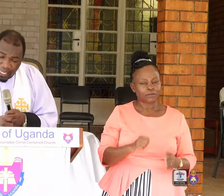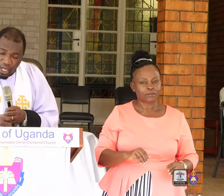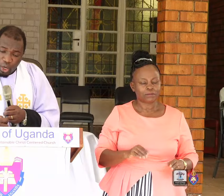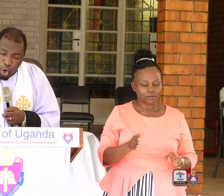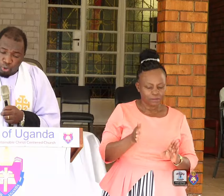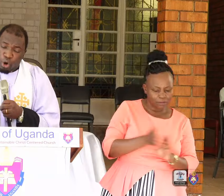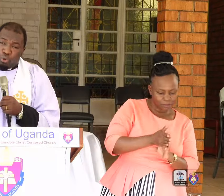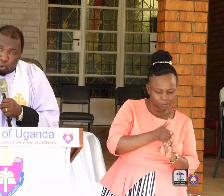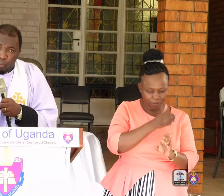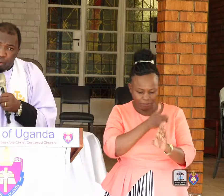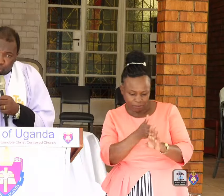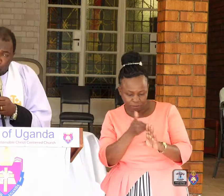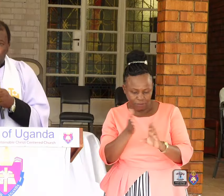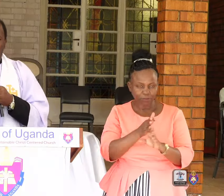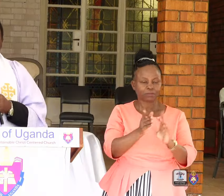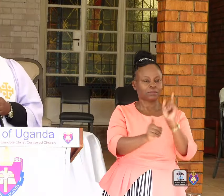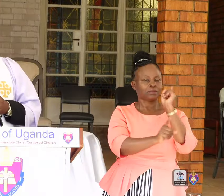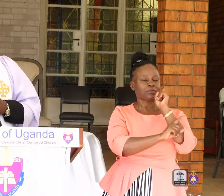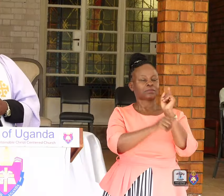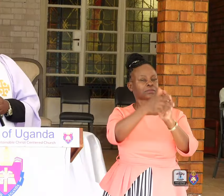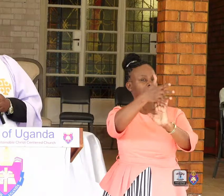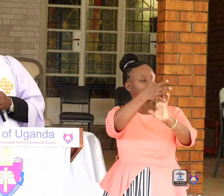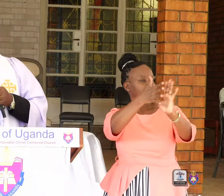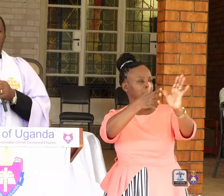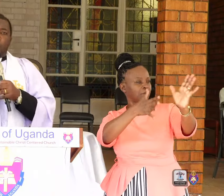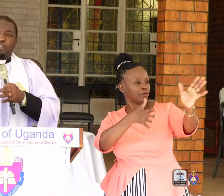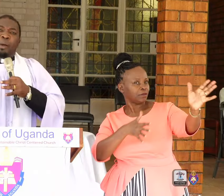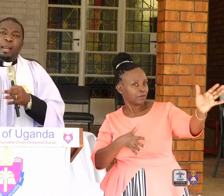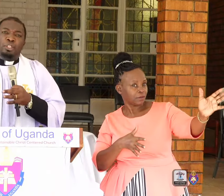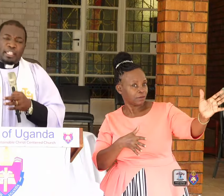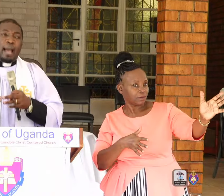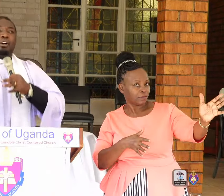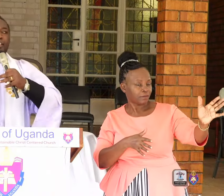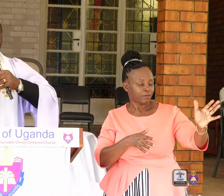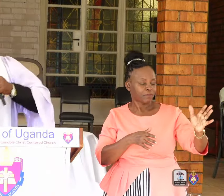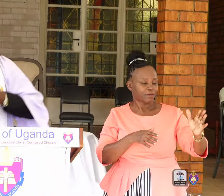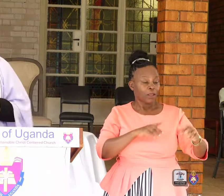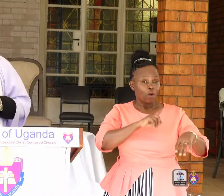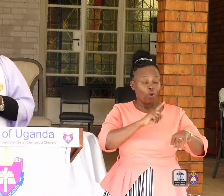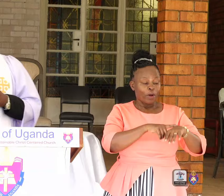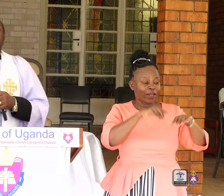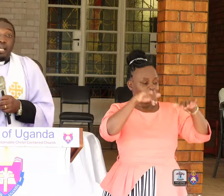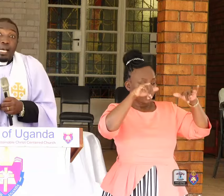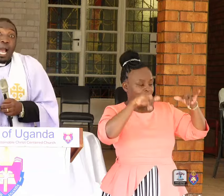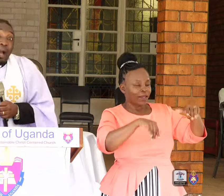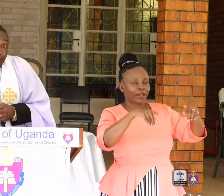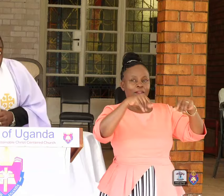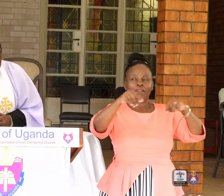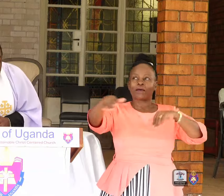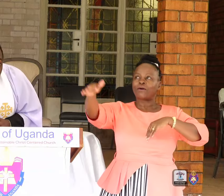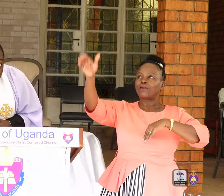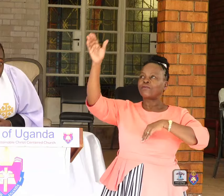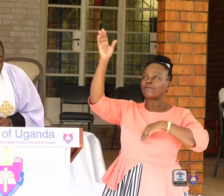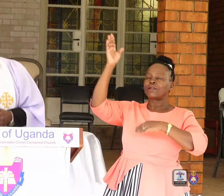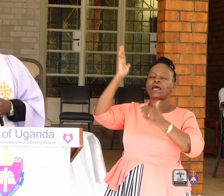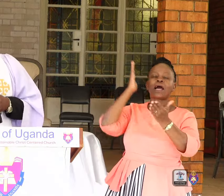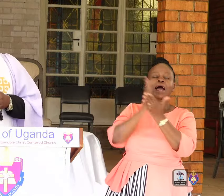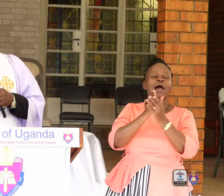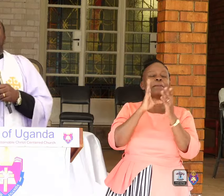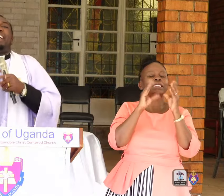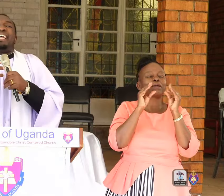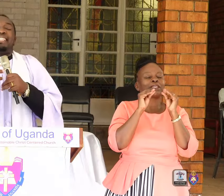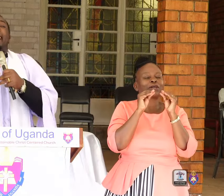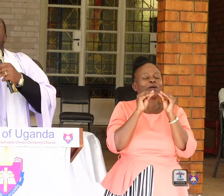olw'okutereeza, olw'okukuuma obutuukirivu. Buli lwe tubeera mu kigambo kya Katonda, amazima ge njogerako.